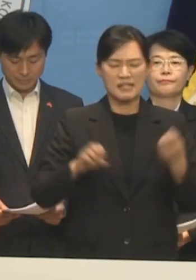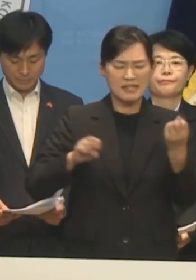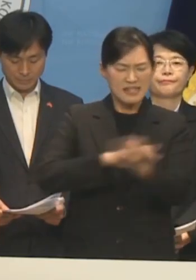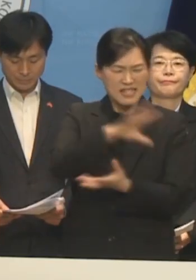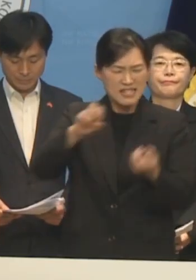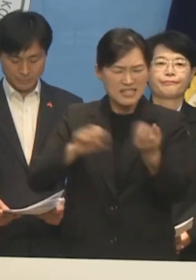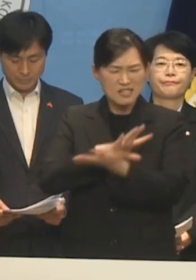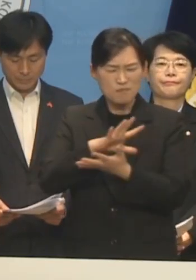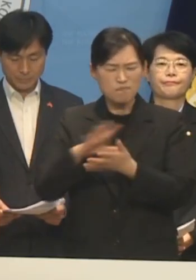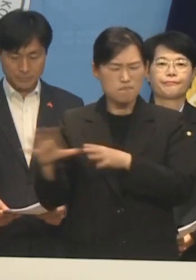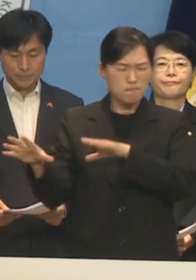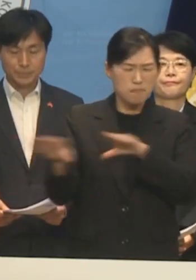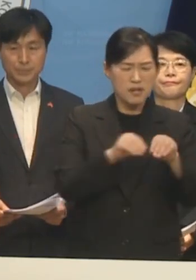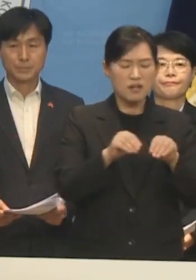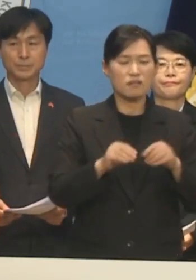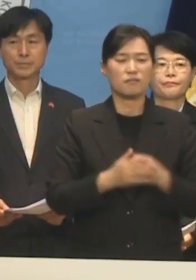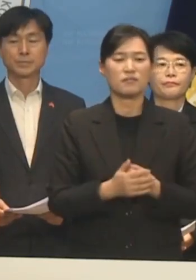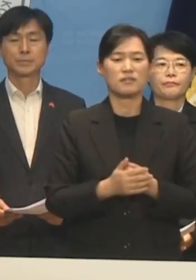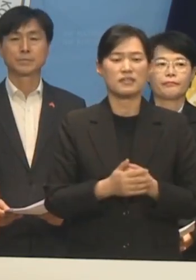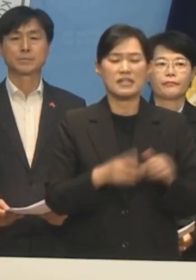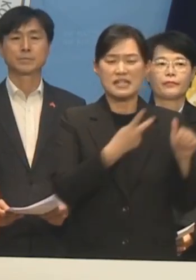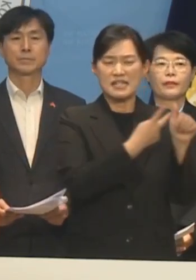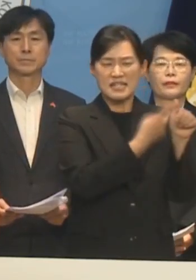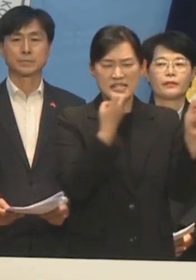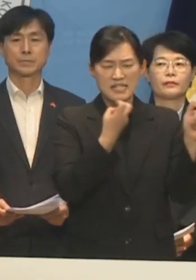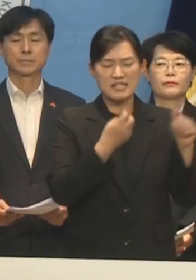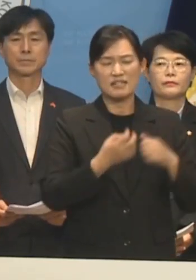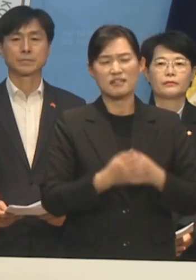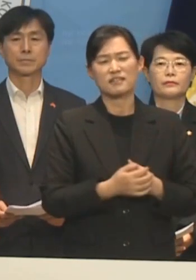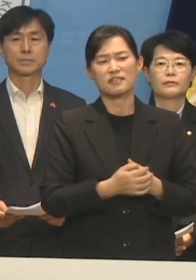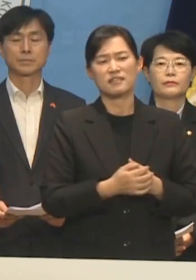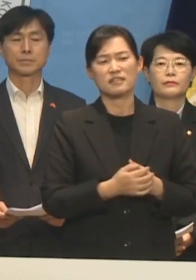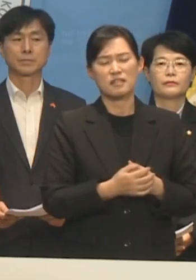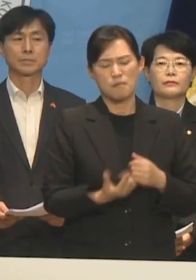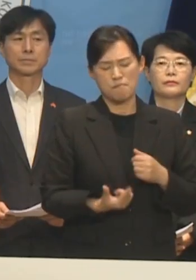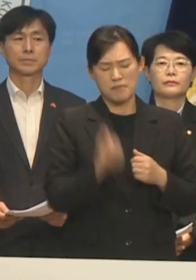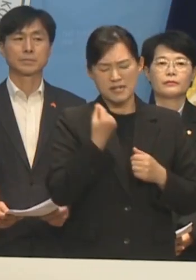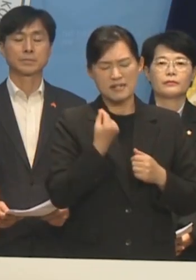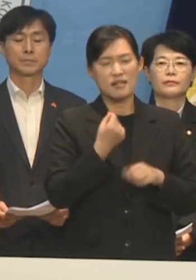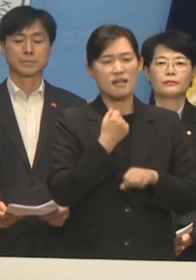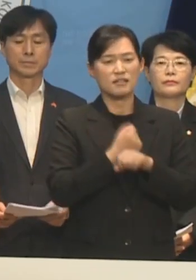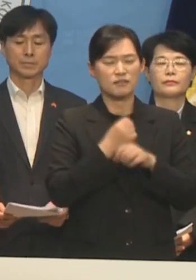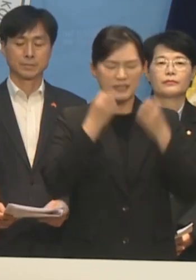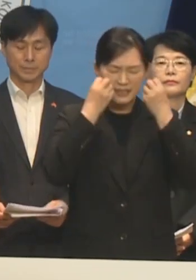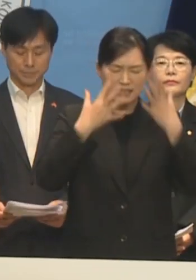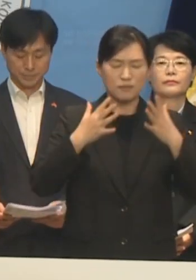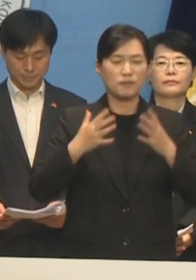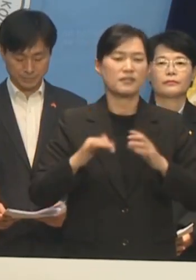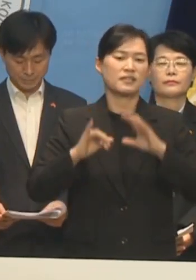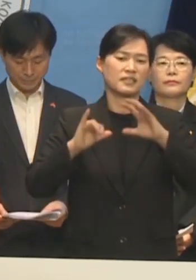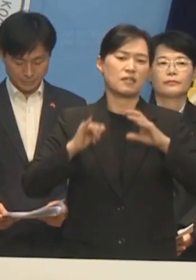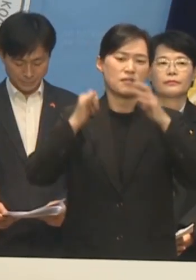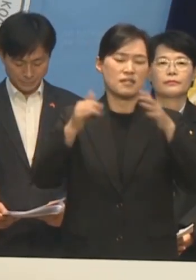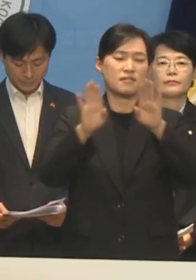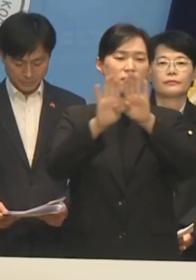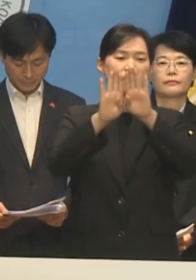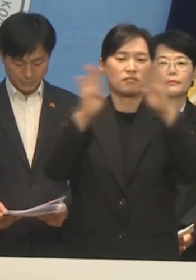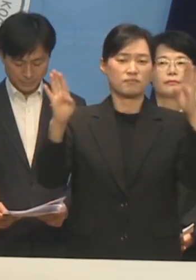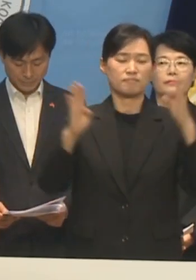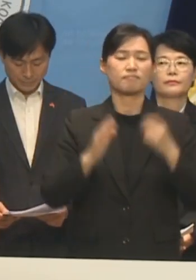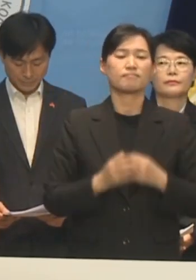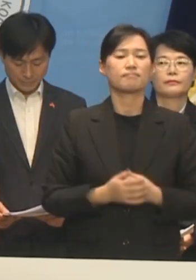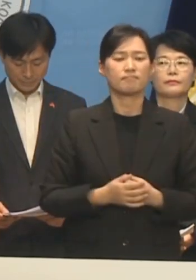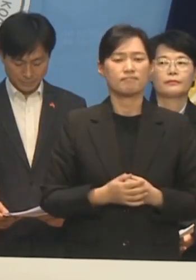내란을 종식하고 탄핵의 강을 건너 새로운 시대를 열어가는